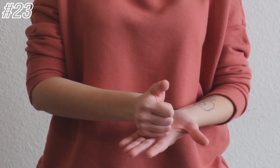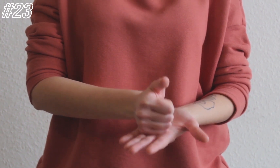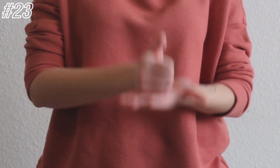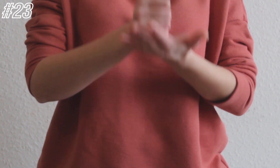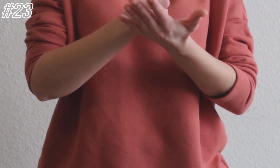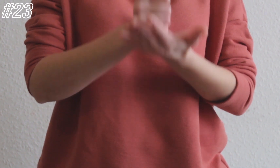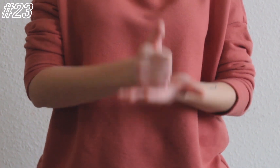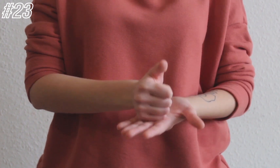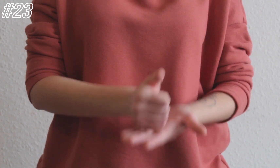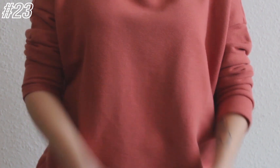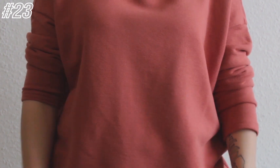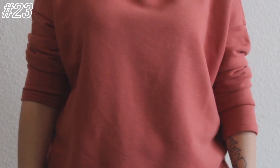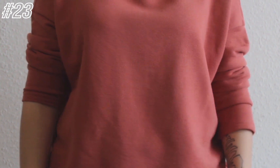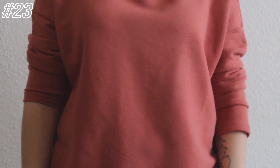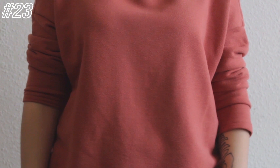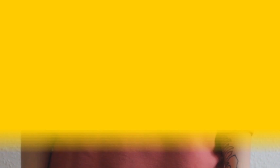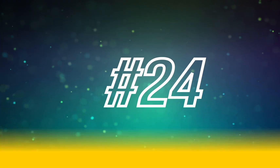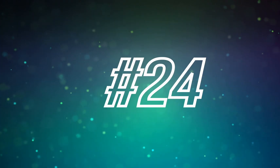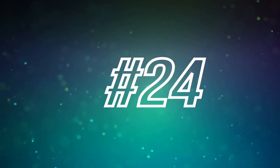き、両手を上げます。